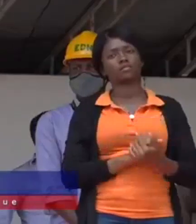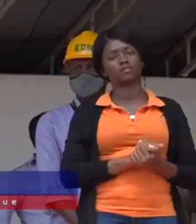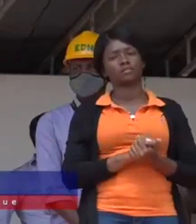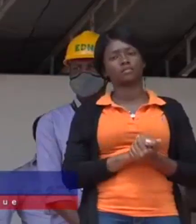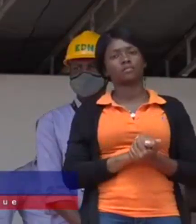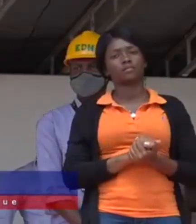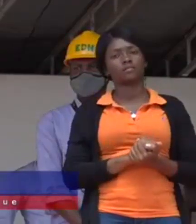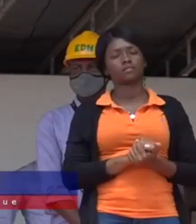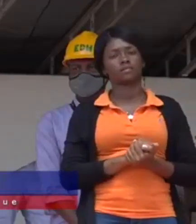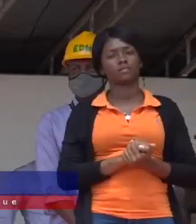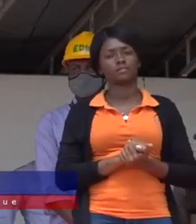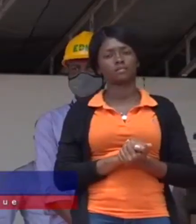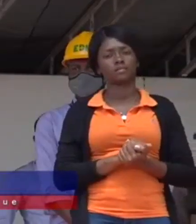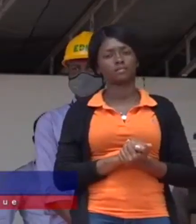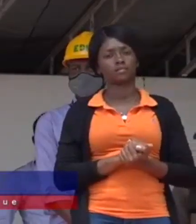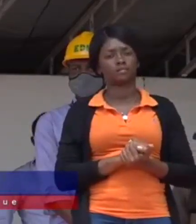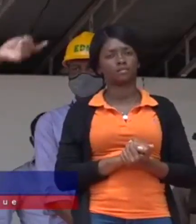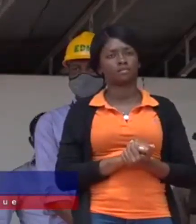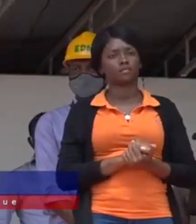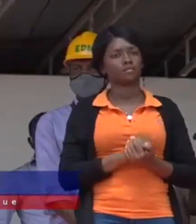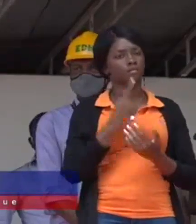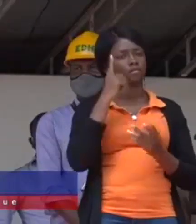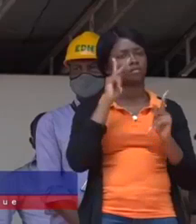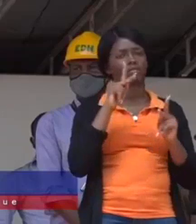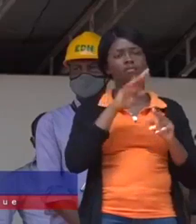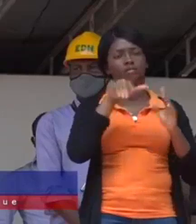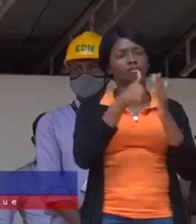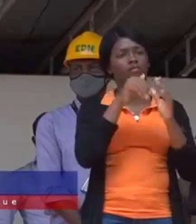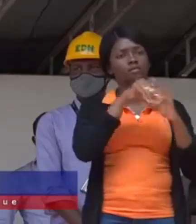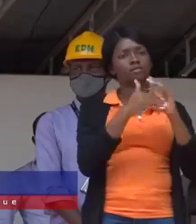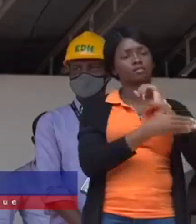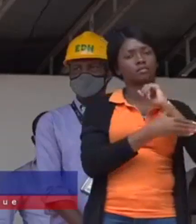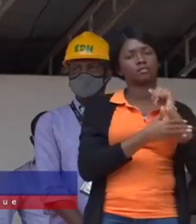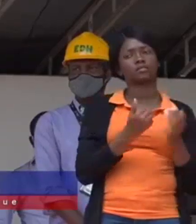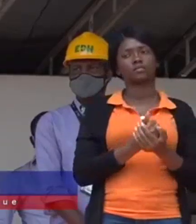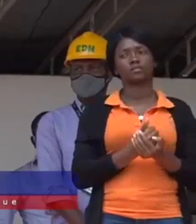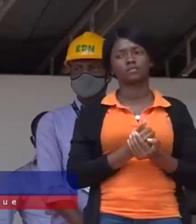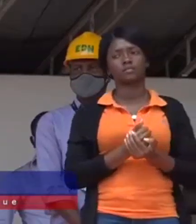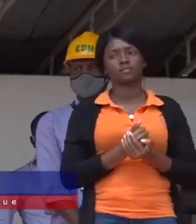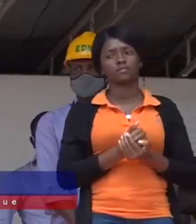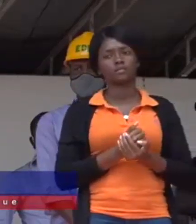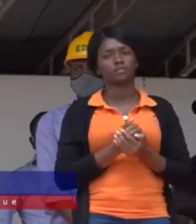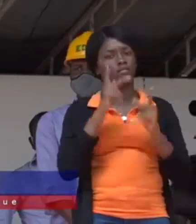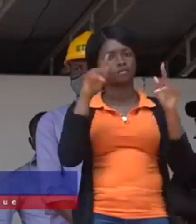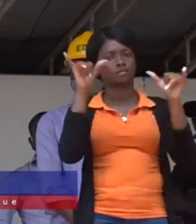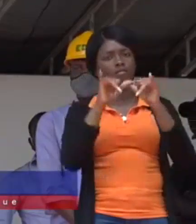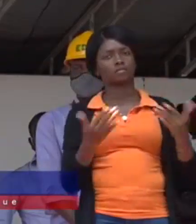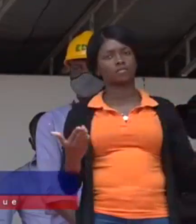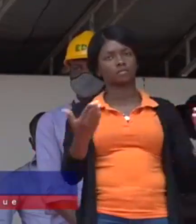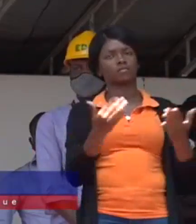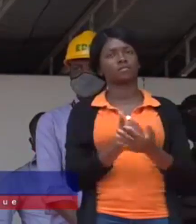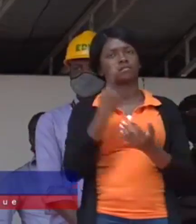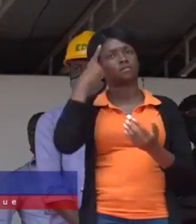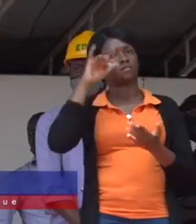Mon caricio, mon monde organisé, mon valier, mon capotil, c'est pas mon yoye même avec nous.